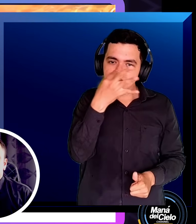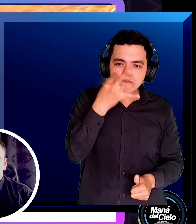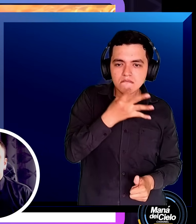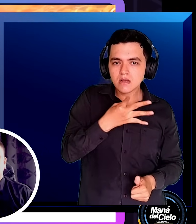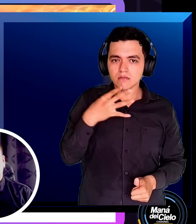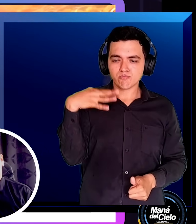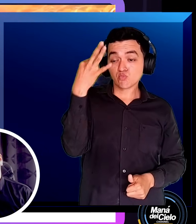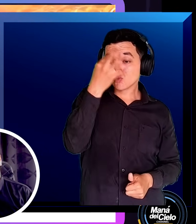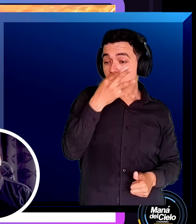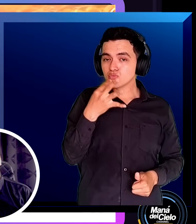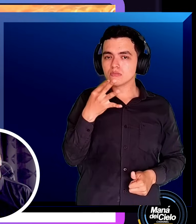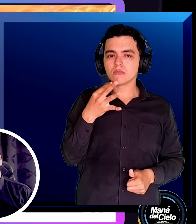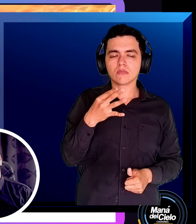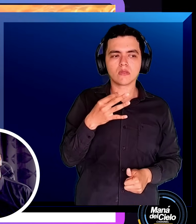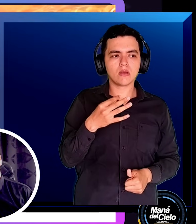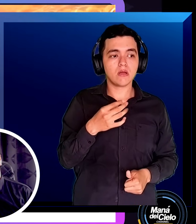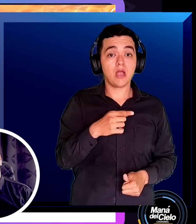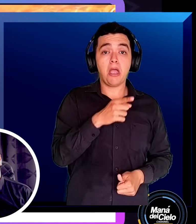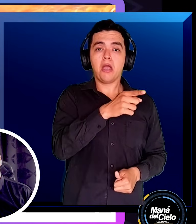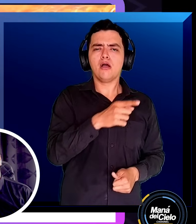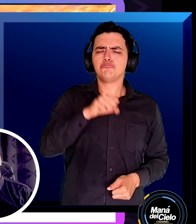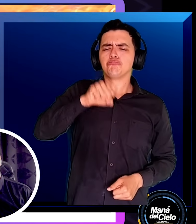¿A qué se refiere?